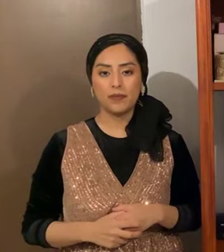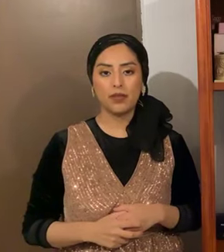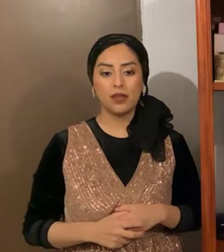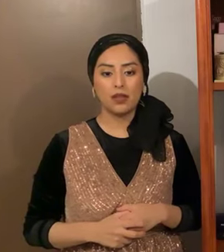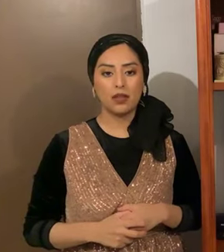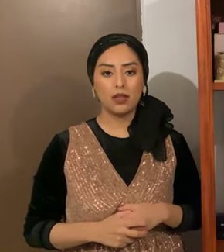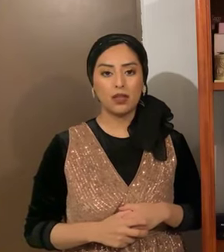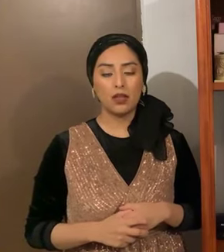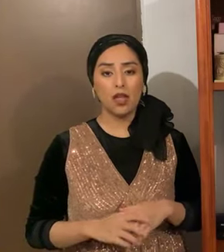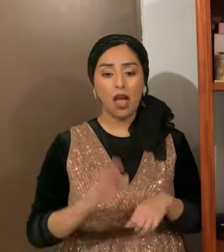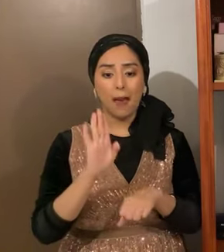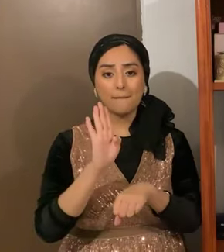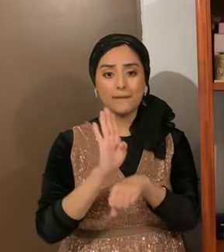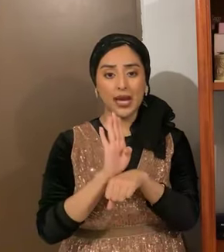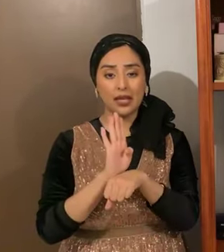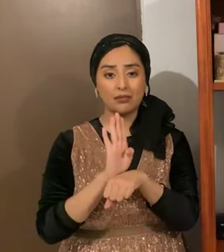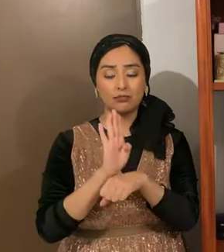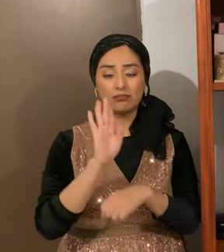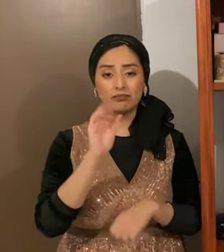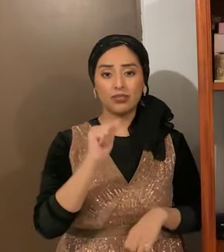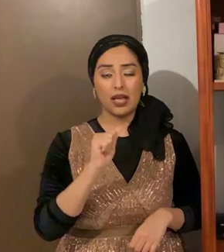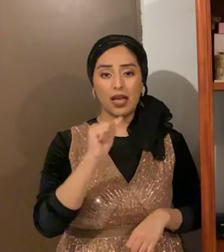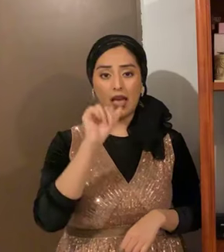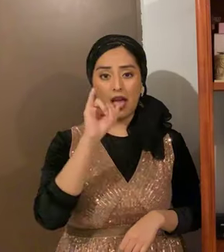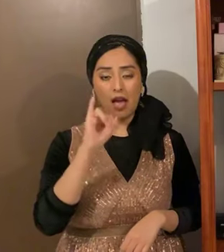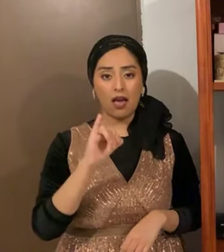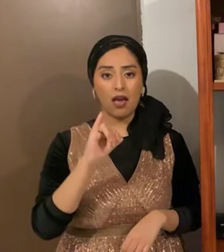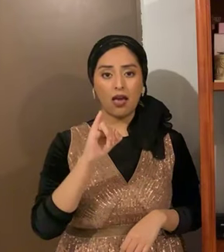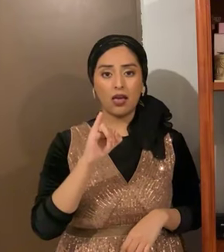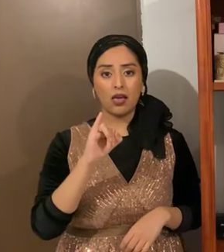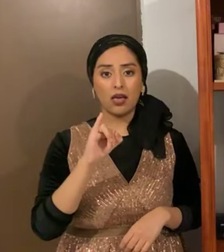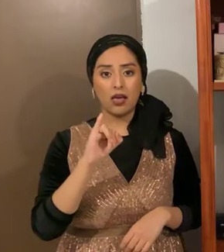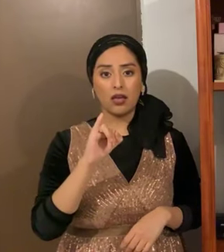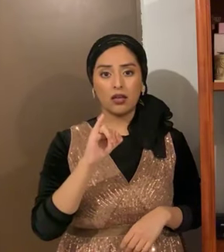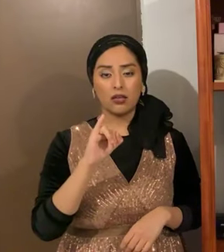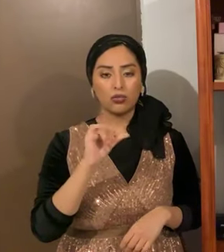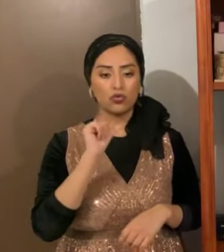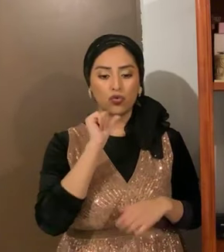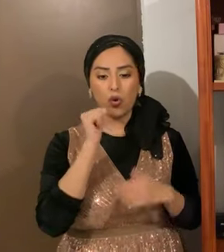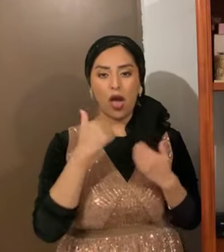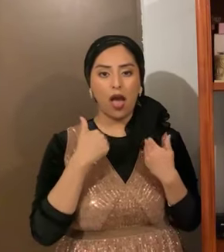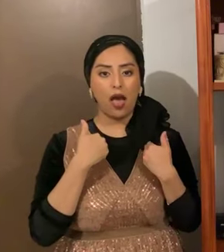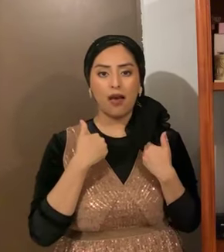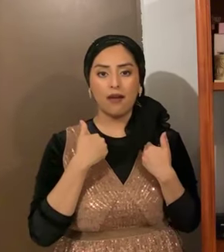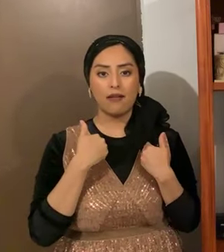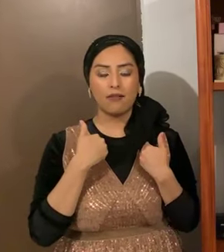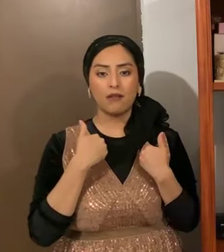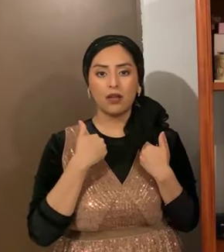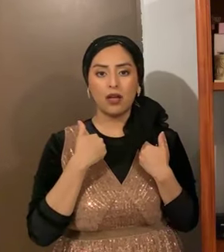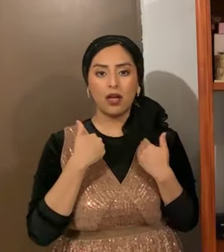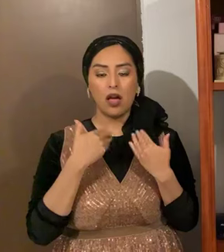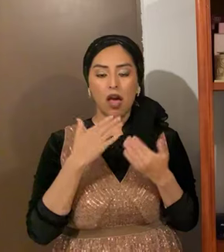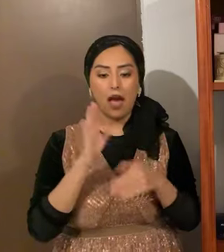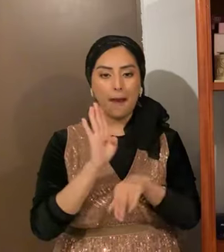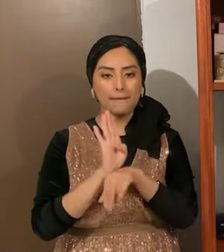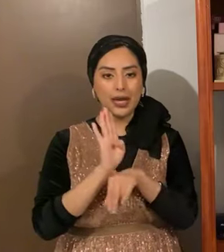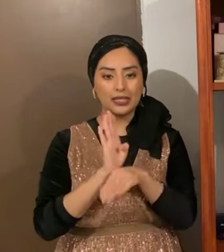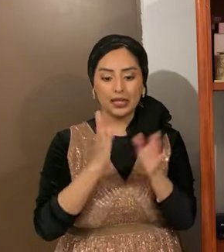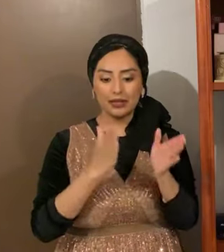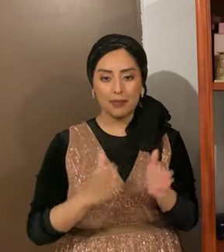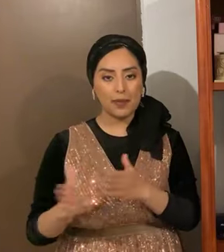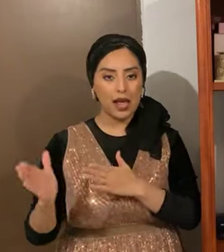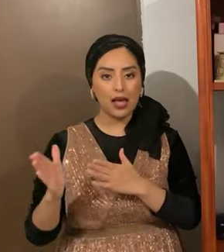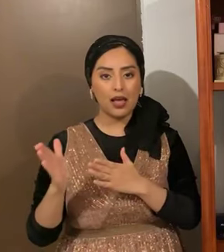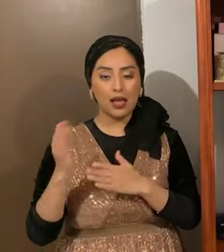Las empresas de inteligencia artificial no tienen plan de negocio o sustancia real para sostener su valor.